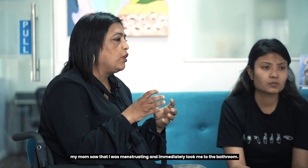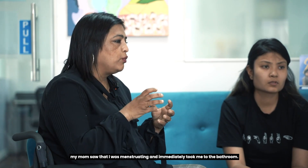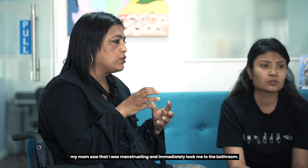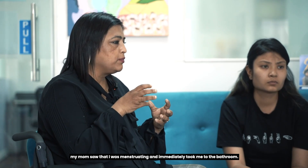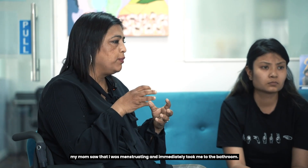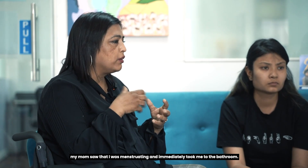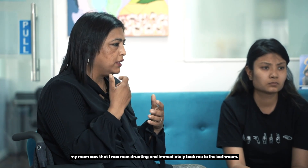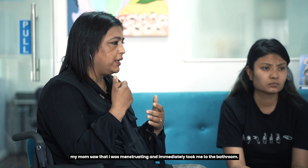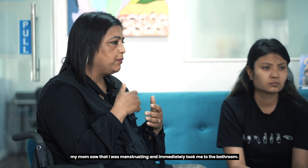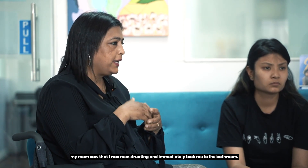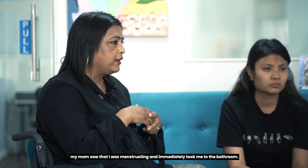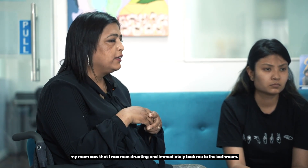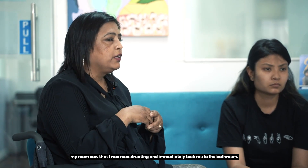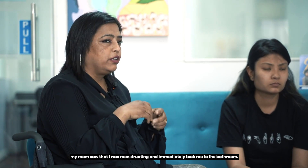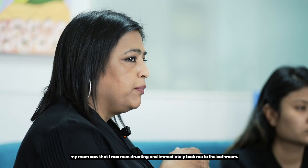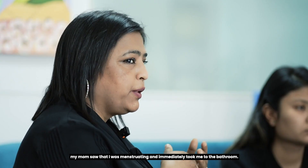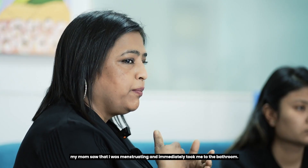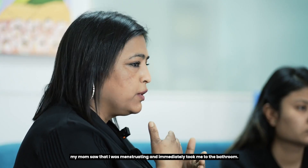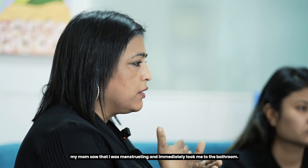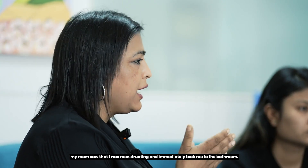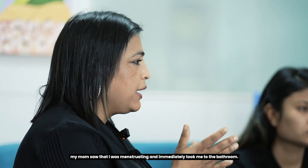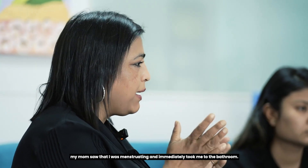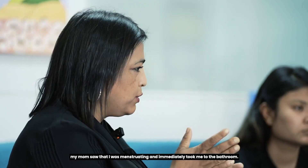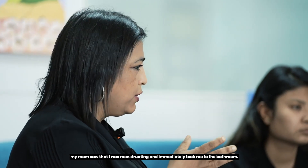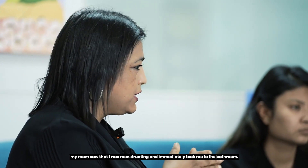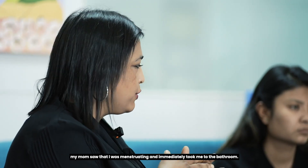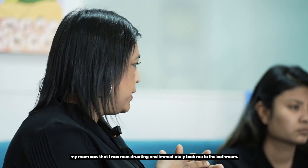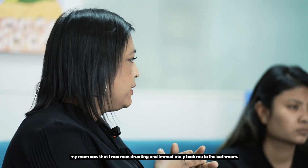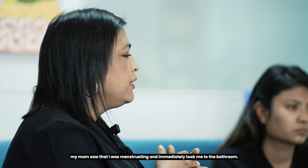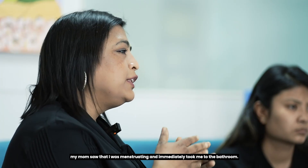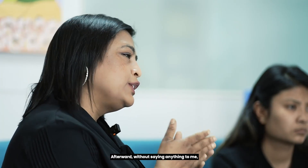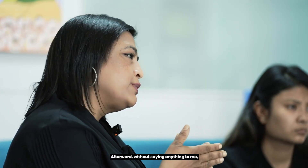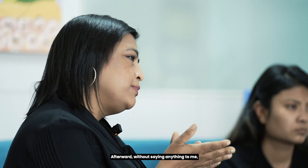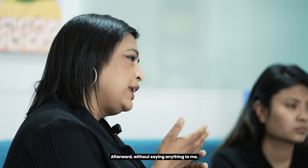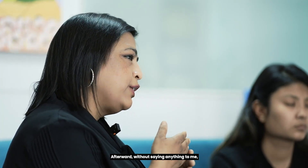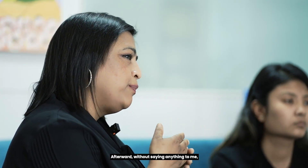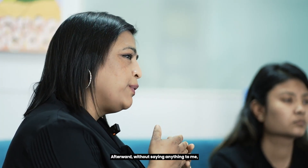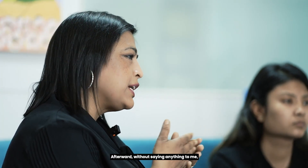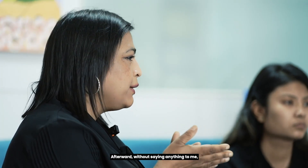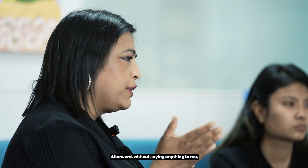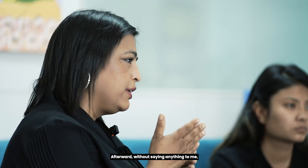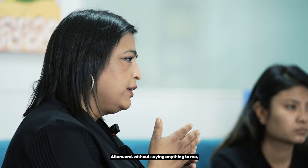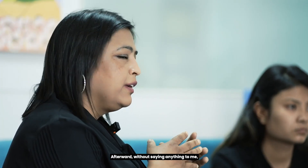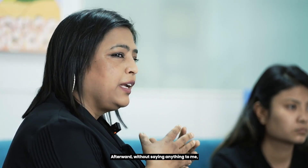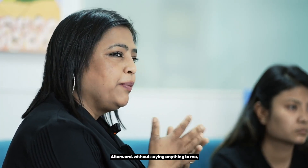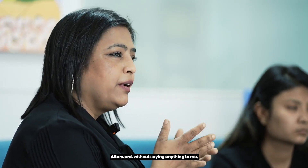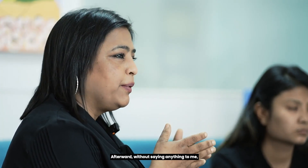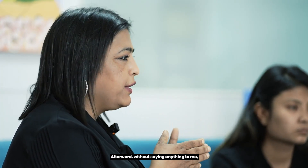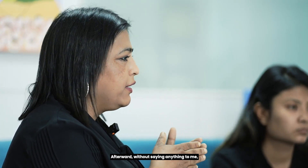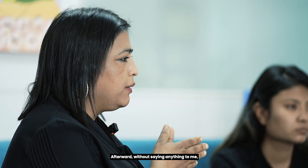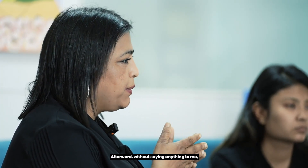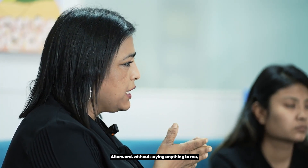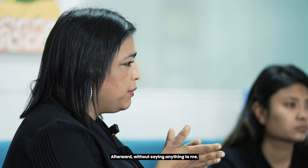त्यो कउस ब्लड देखेर भएछ अनि मसँगै आएर बाथरुम लैजानु भयो त्यसपछि मलाई पछाडिबाट केही